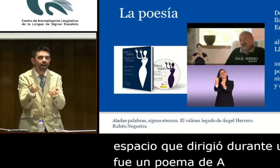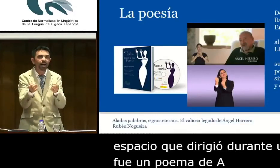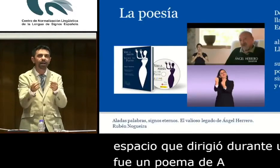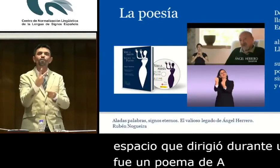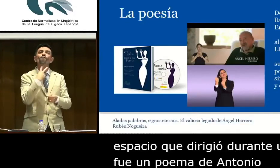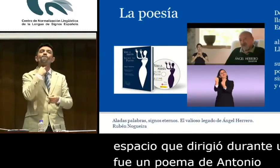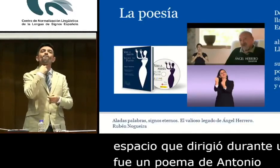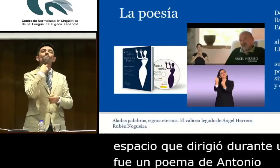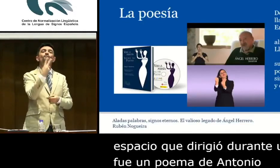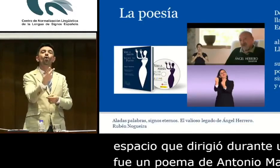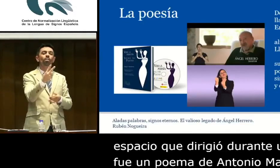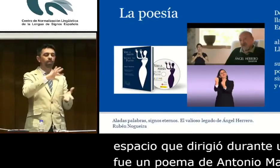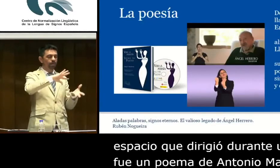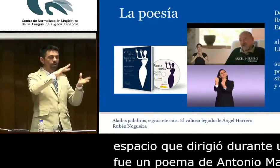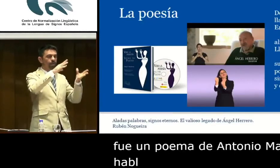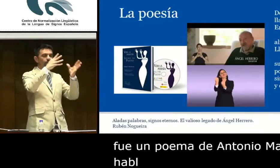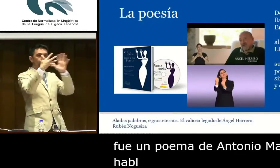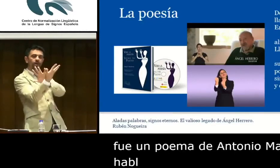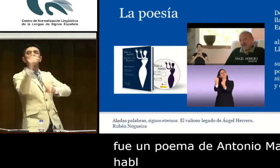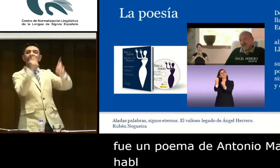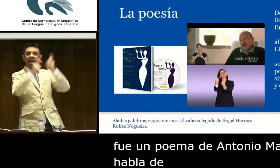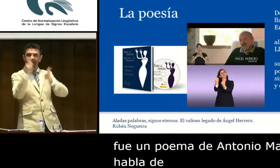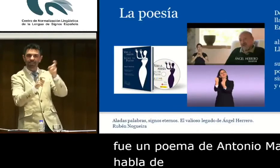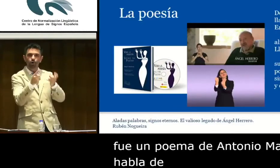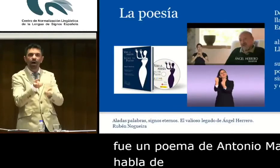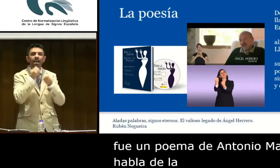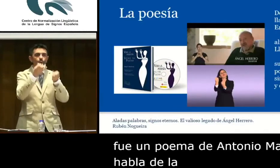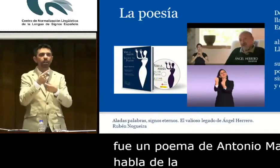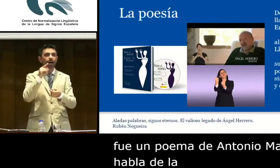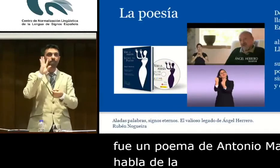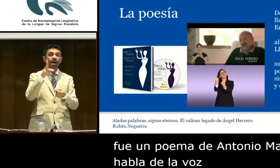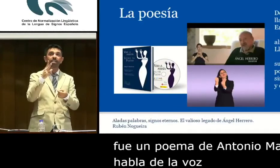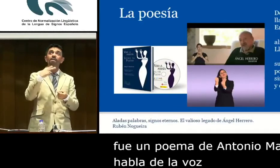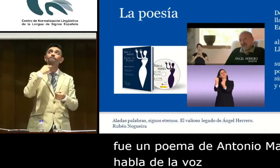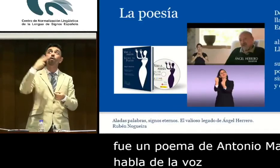gesto. Cuenta ese encuentro con la voz.